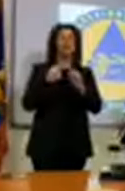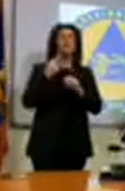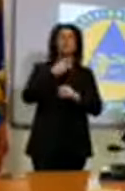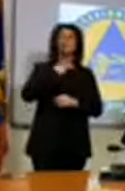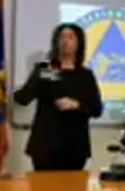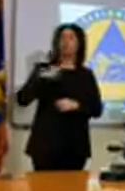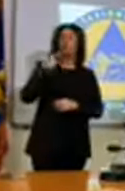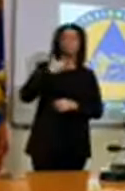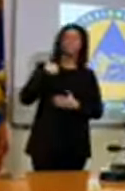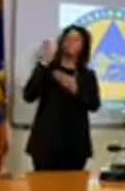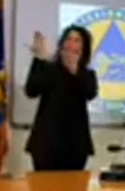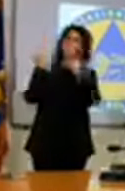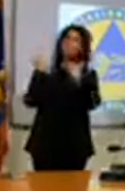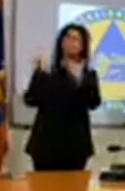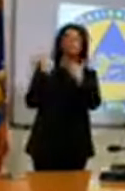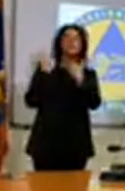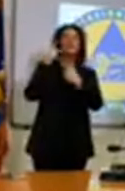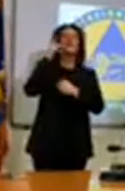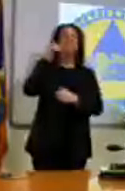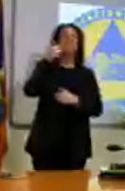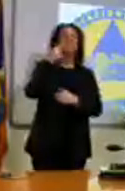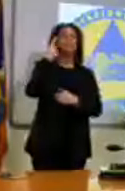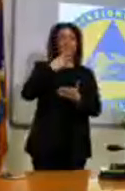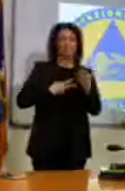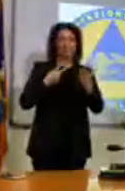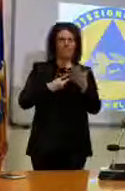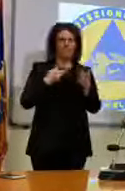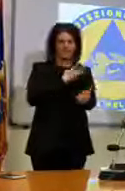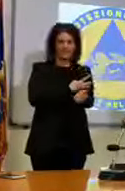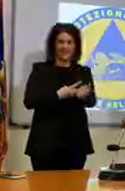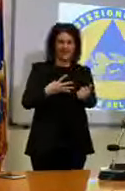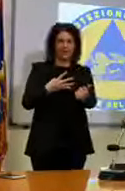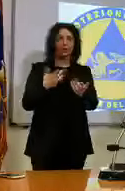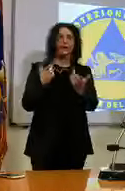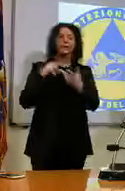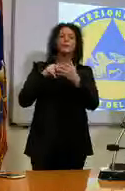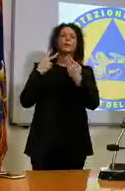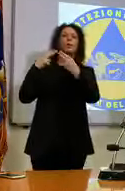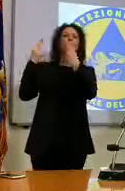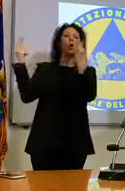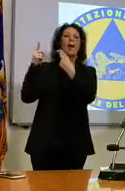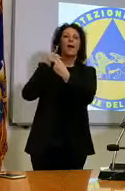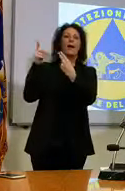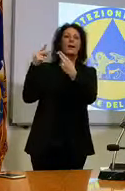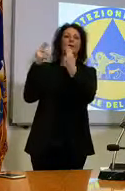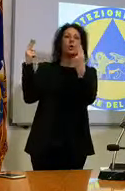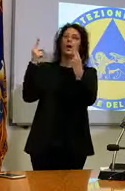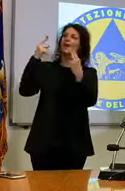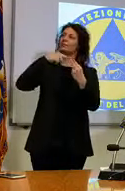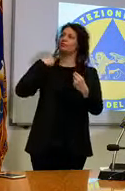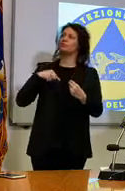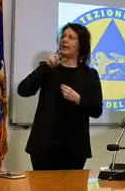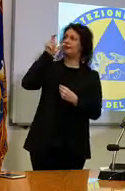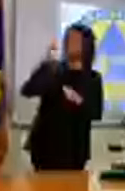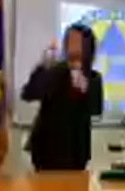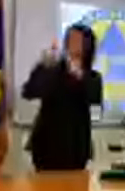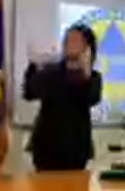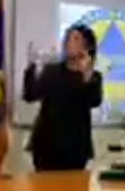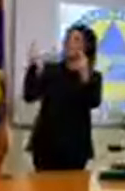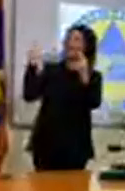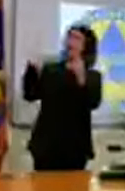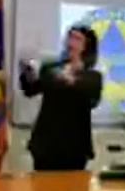kit per fare le prove e lo sdoganamento col governo cinese non è facile.